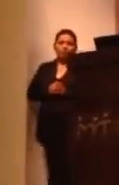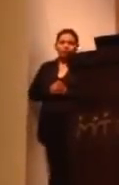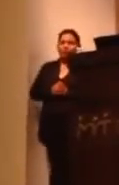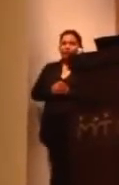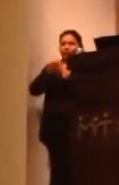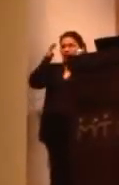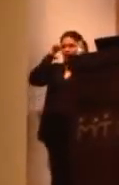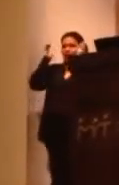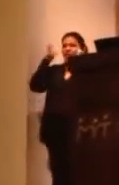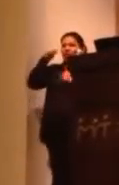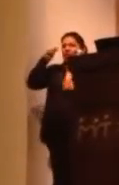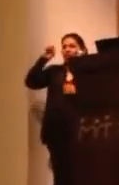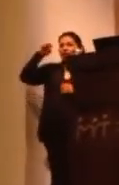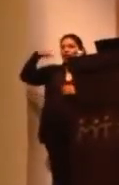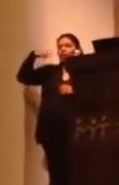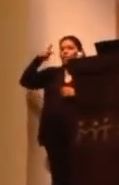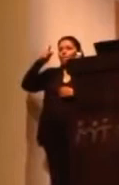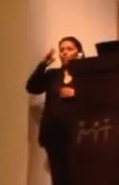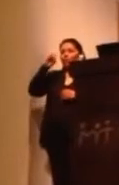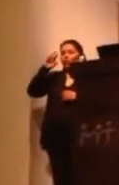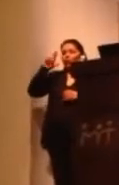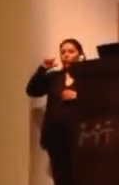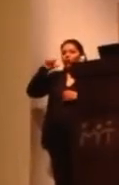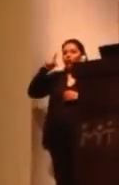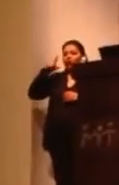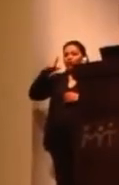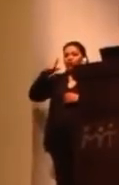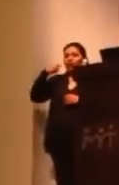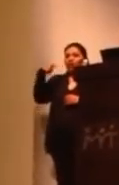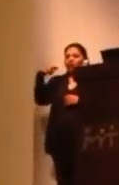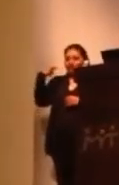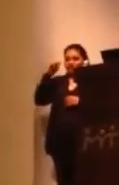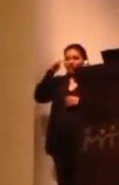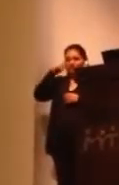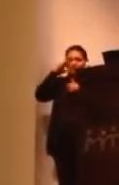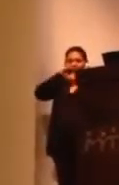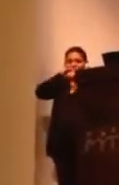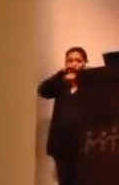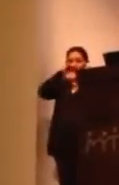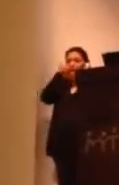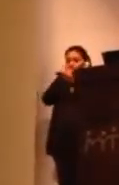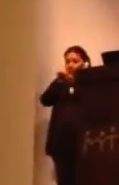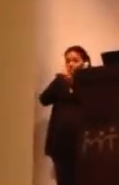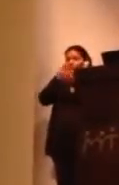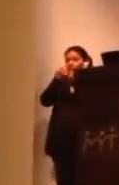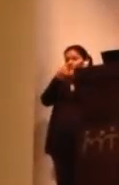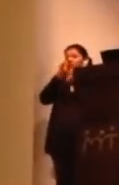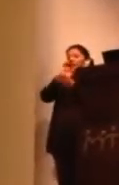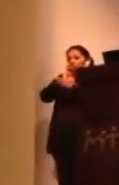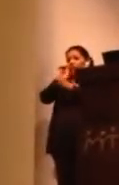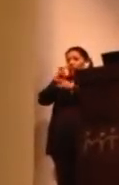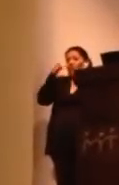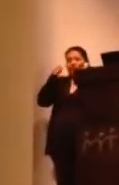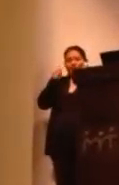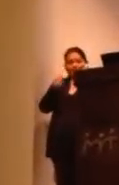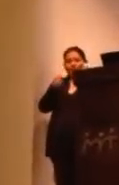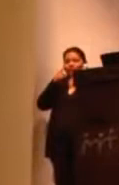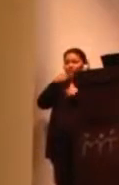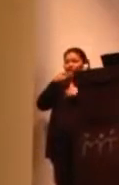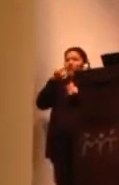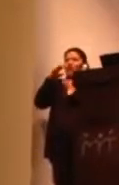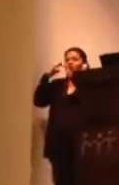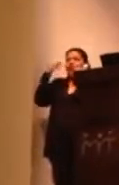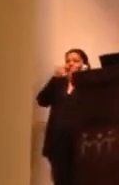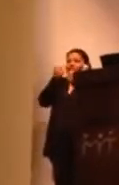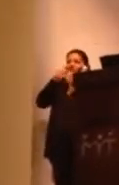temporal, gracias. La zona temporal que también está afectada en los niños con TDAH, entonces seguramente con la